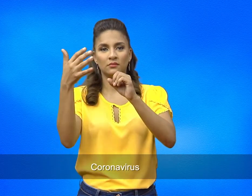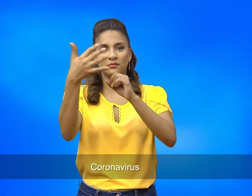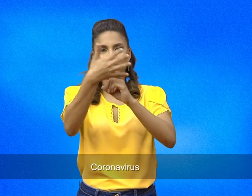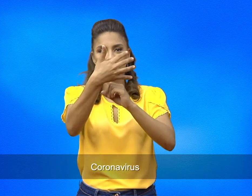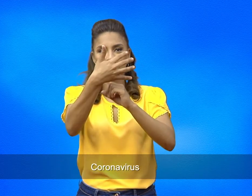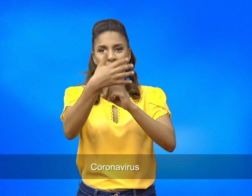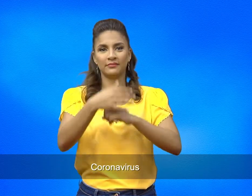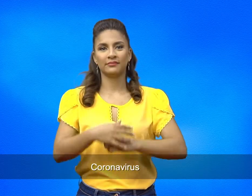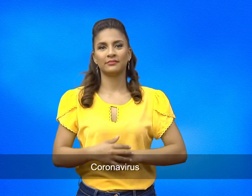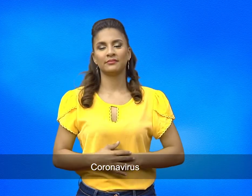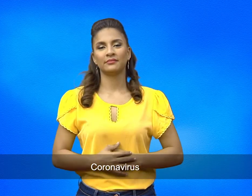coronavirus